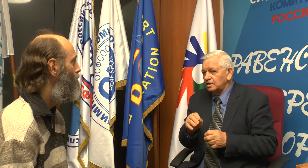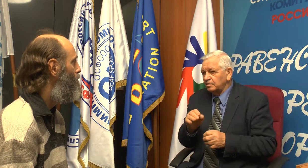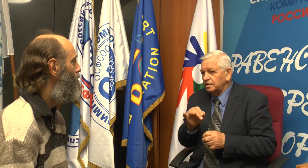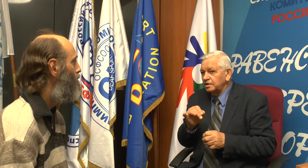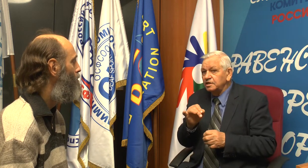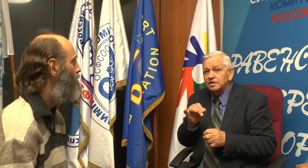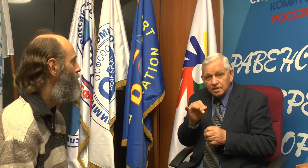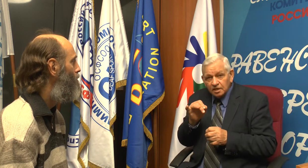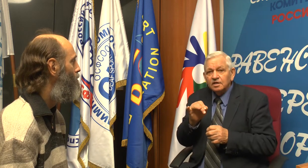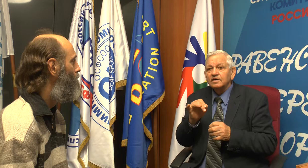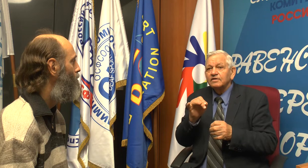профессионалами и